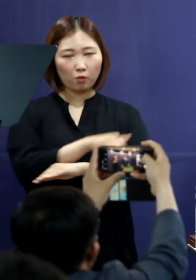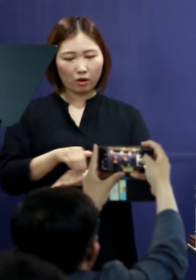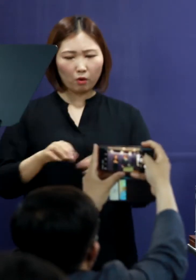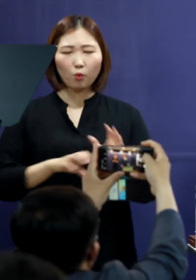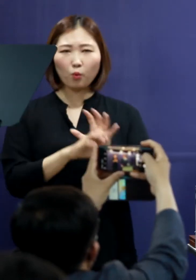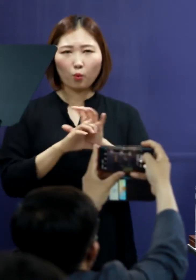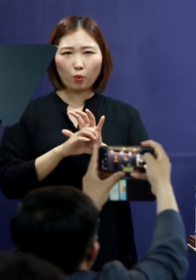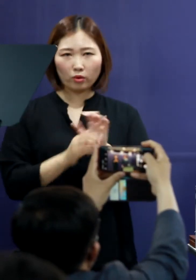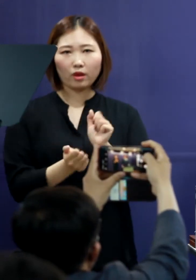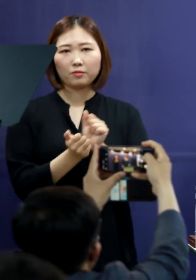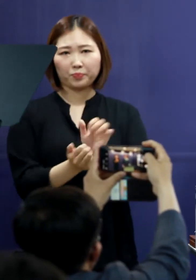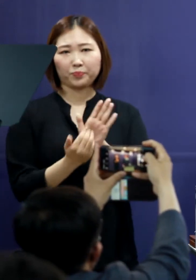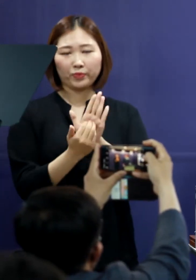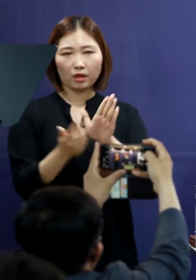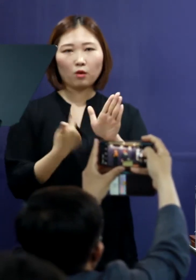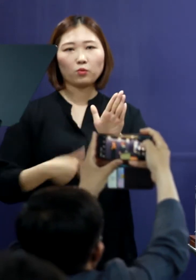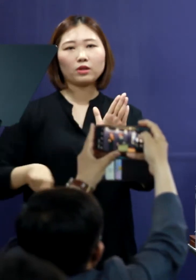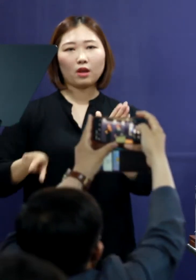차단하기 위해서